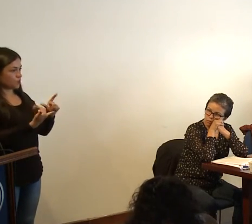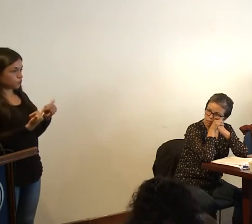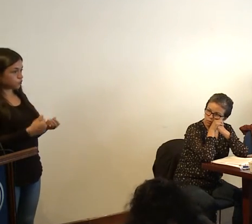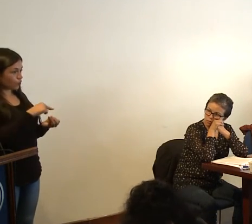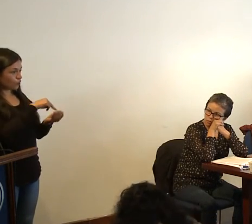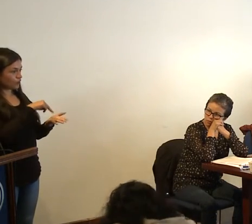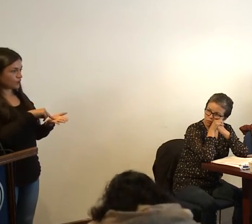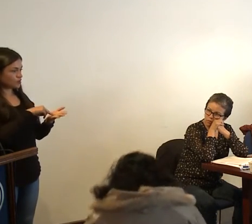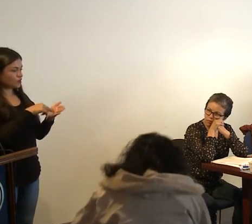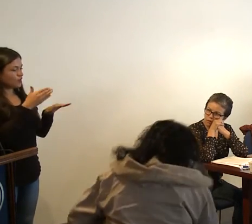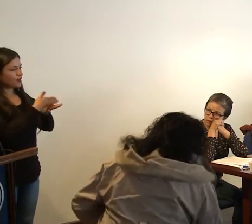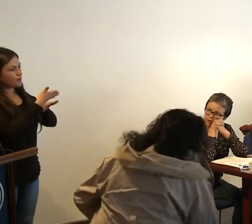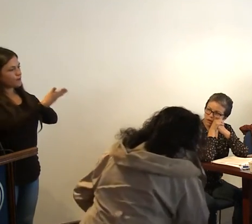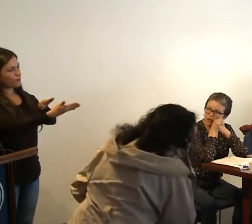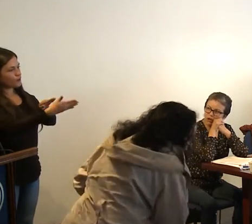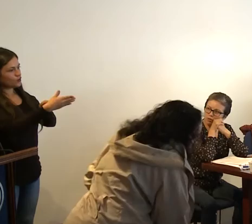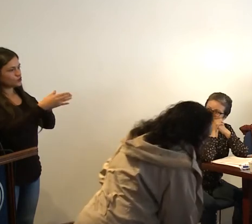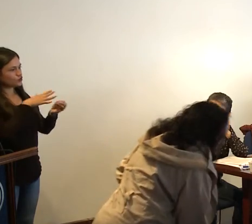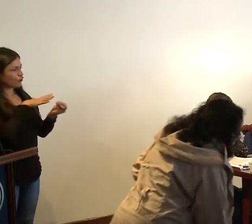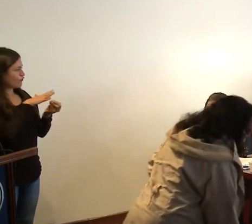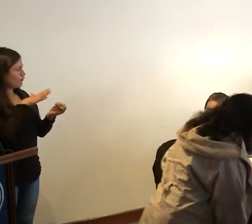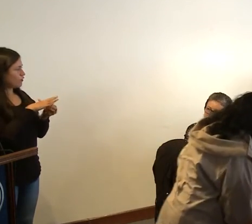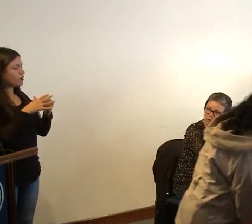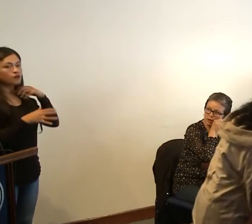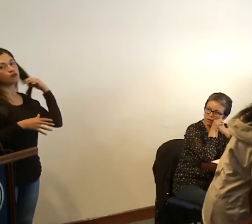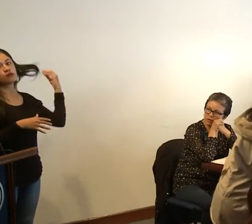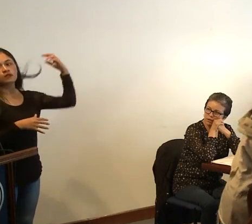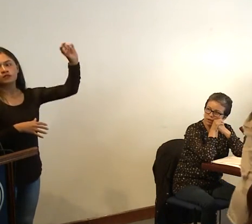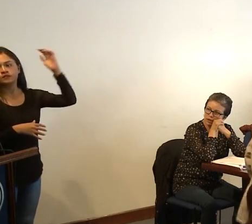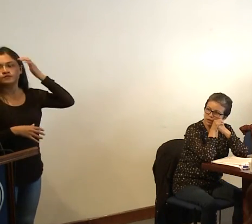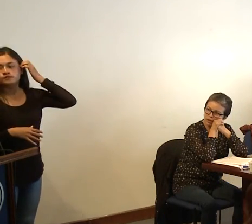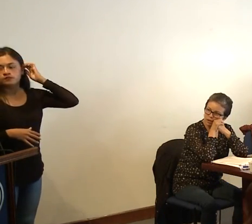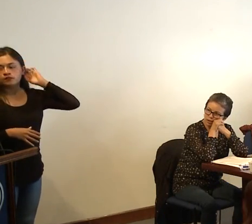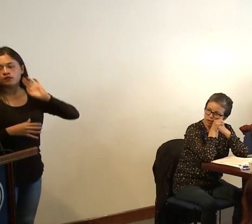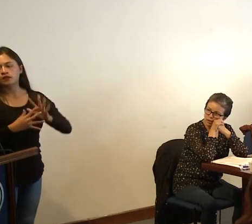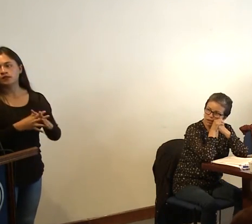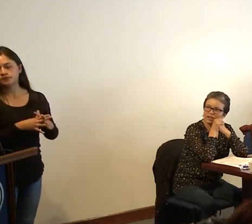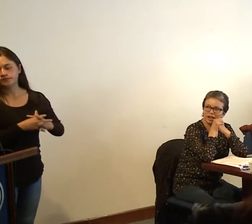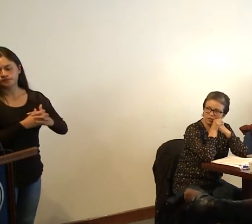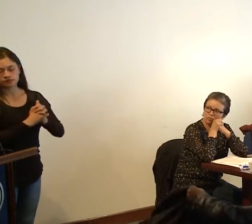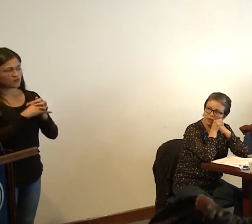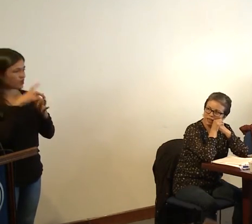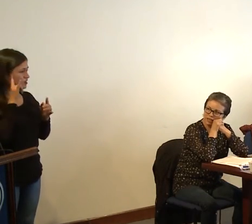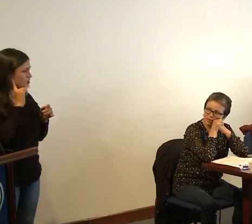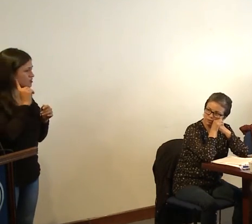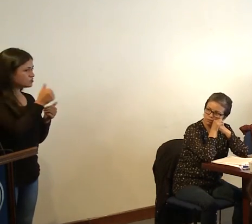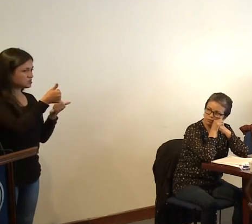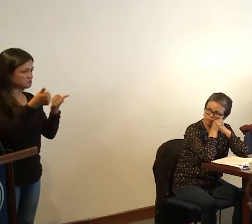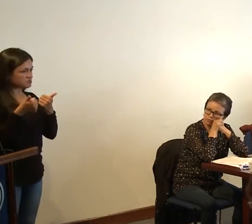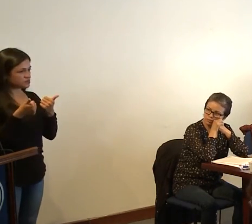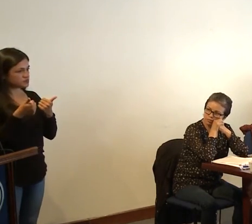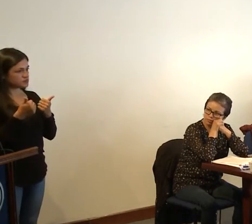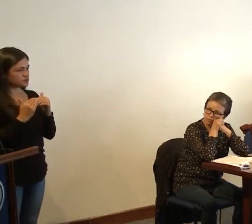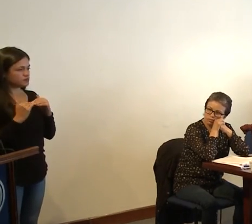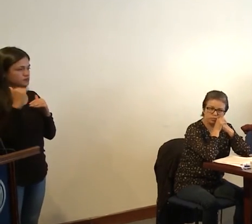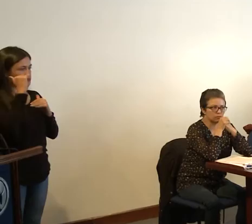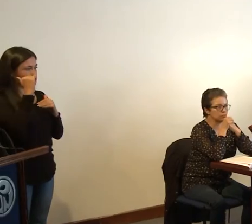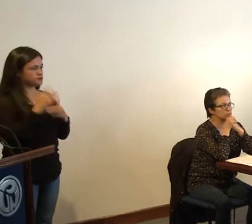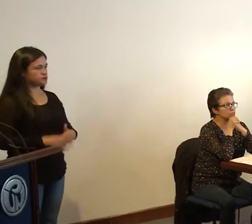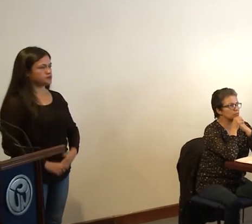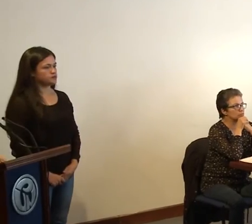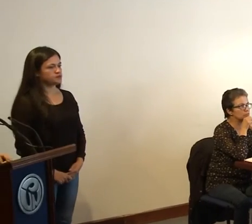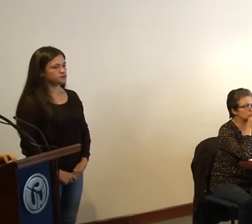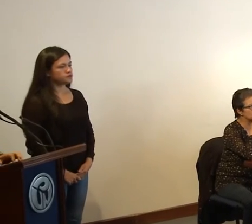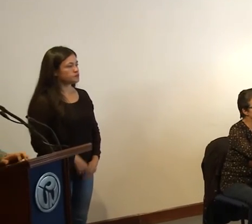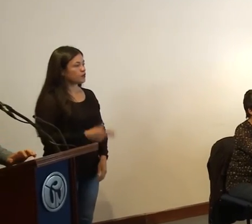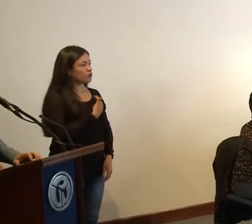del posacuerdo. ¿Sí está? ¿Sí está? No. Hola. Bueno, en la Universidad